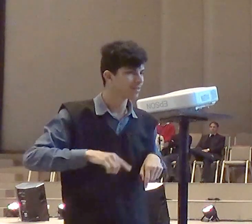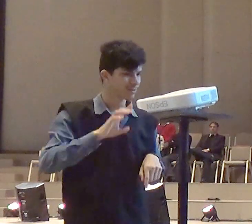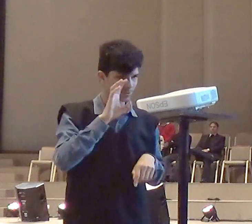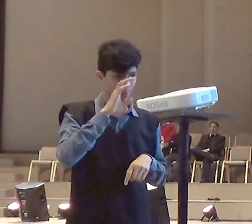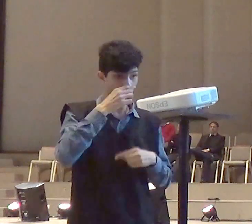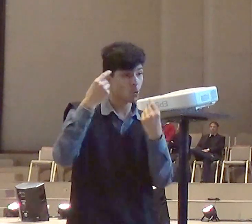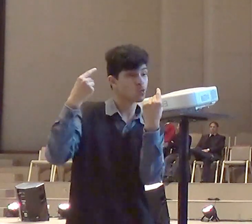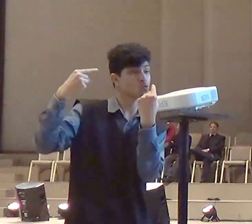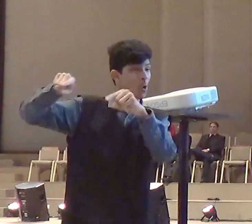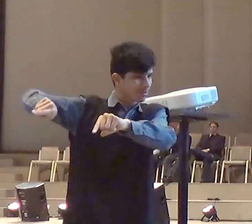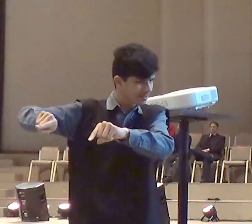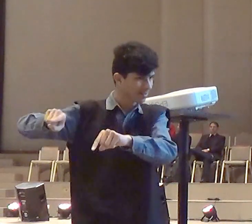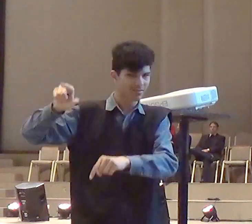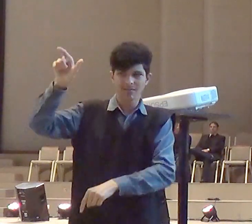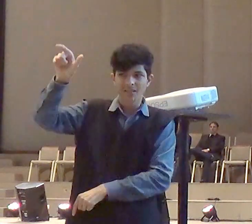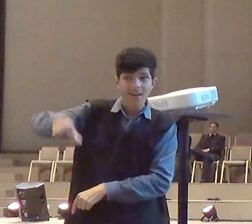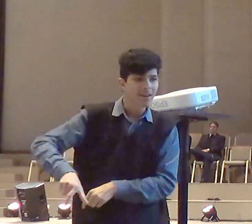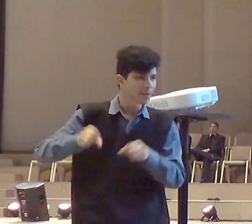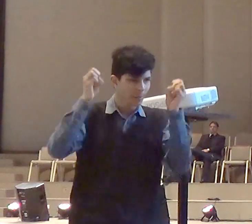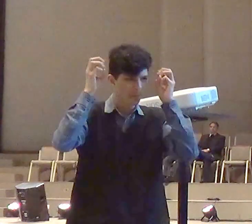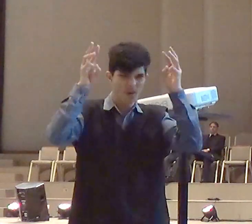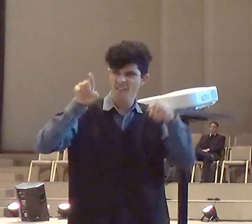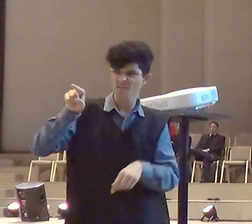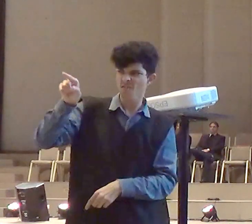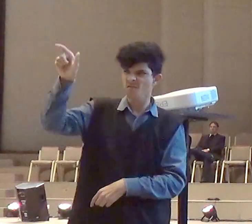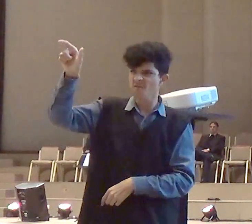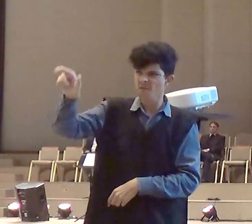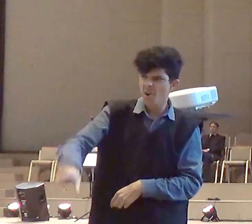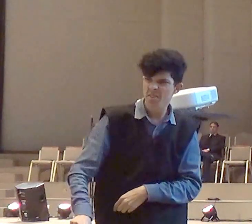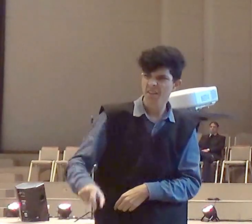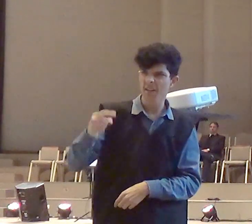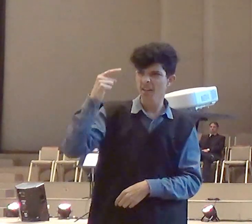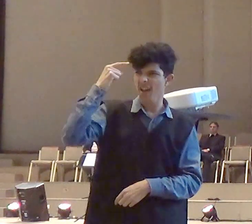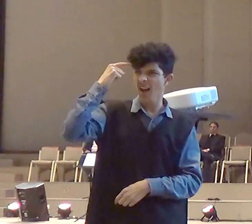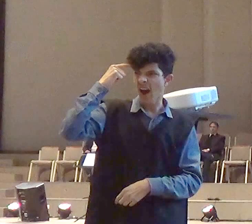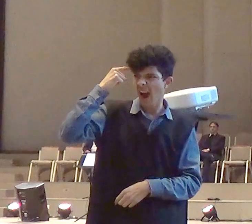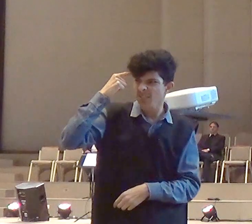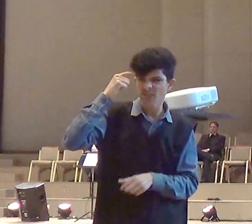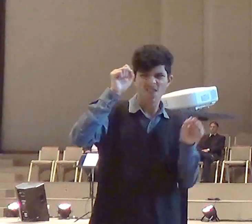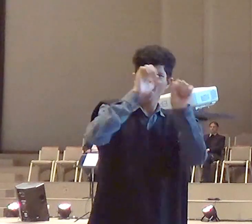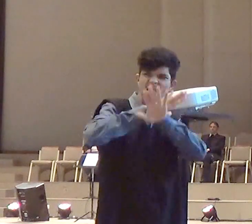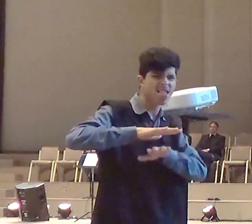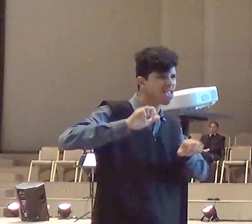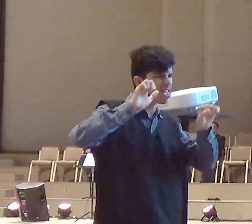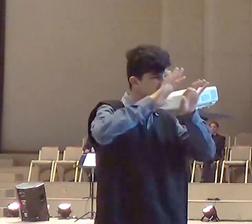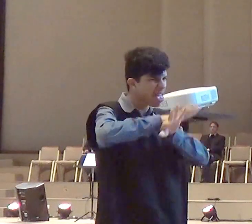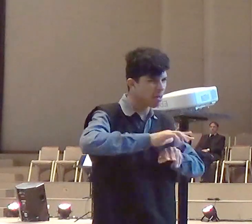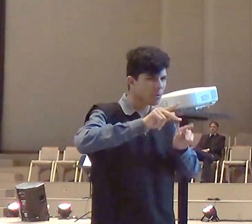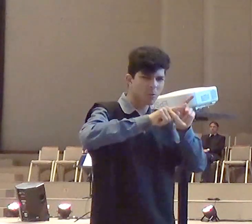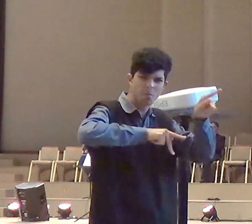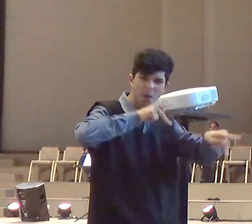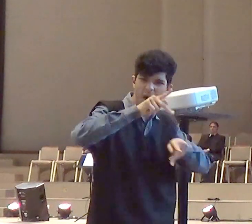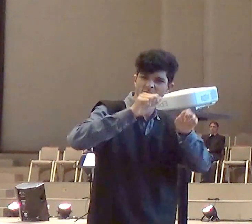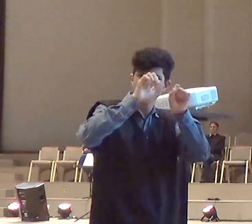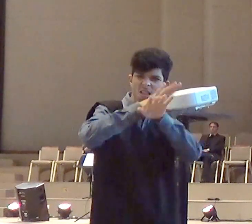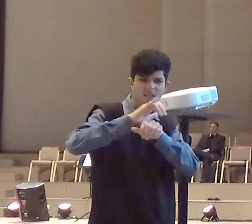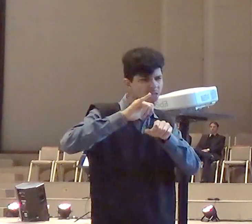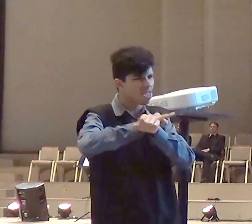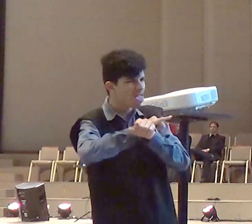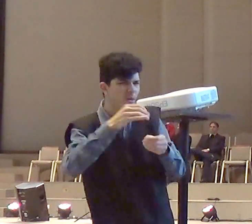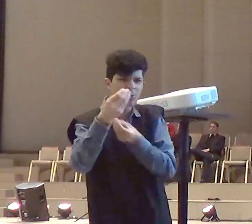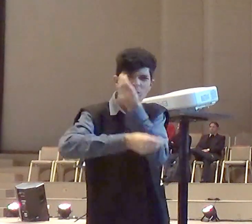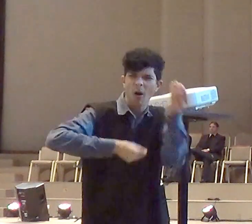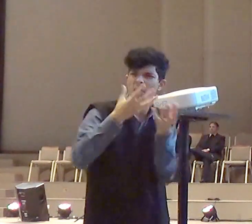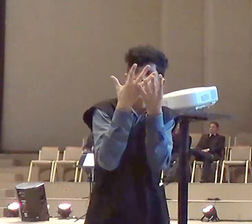esse você Moisés usa a fé para nos controlar você Moisés